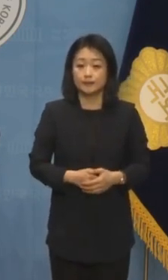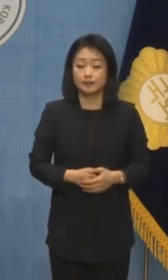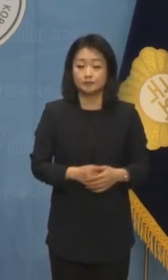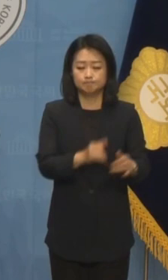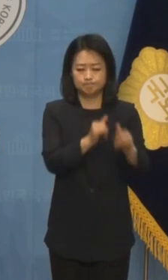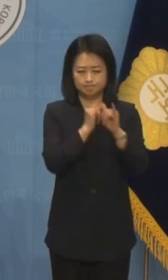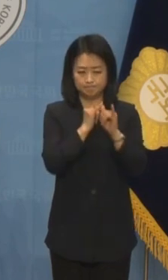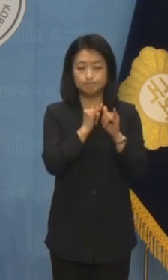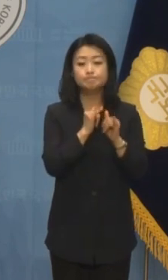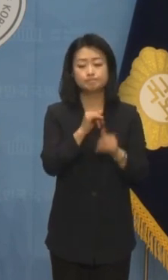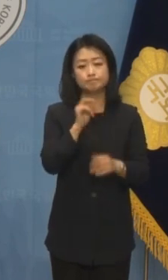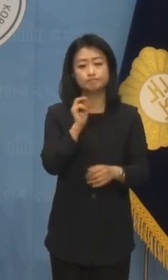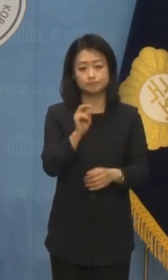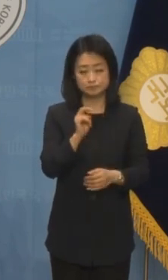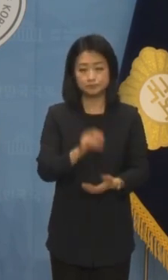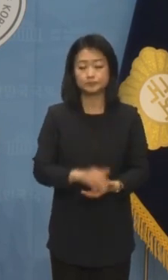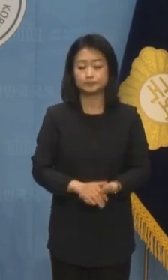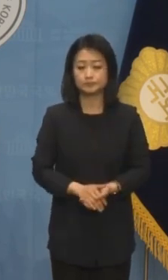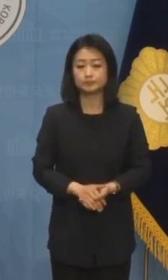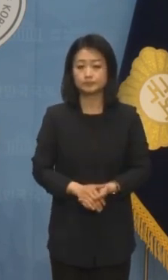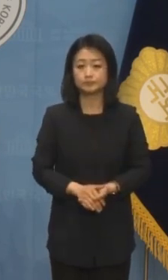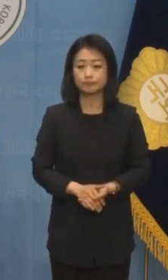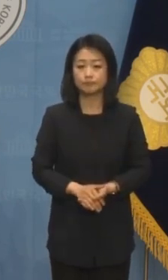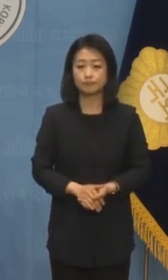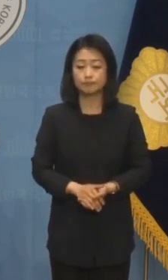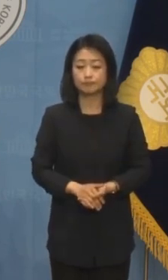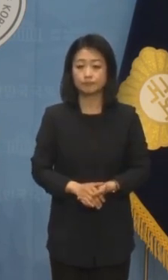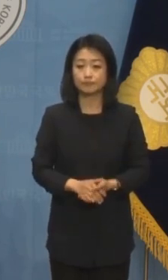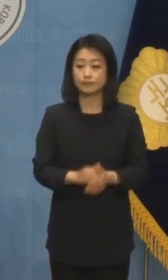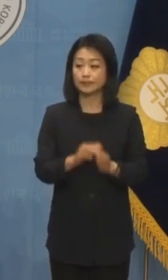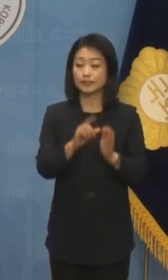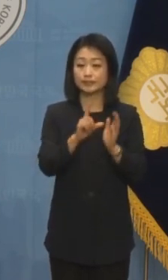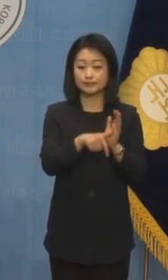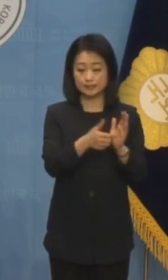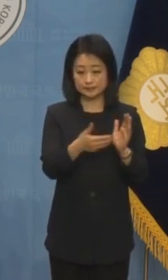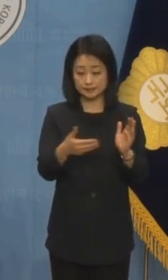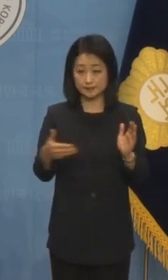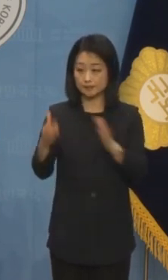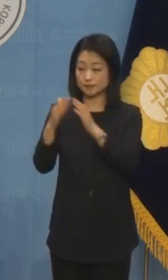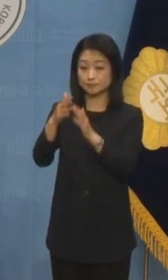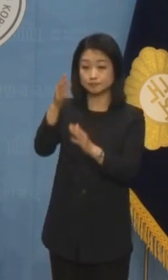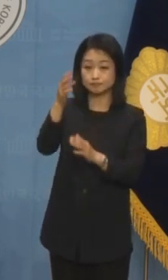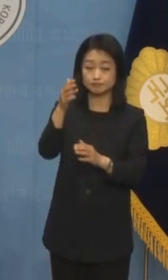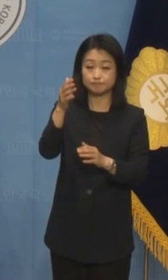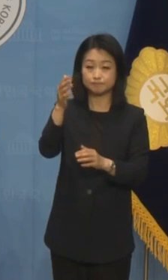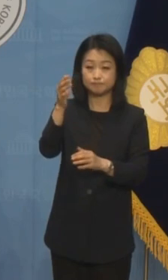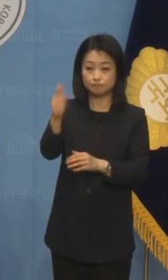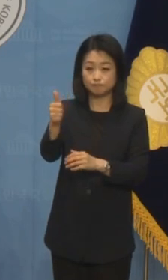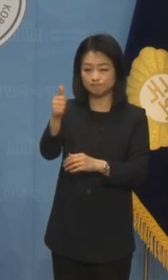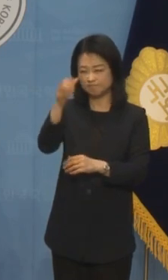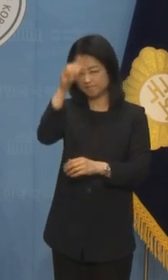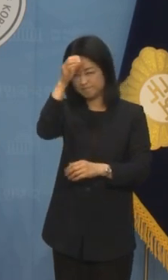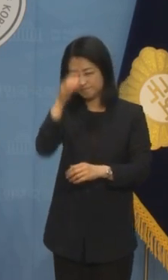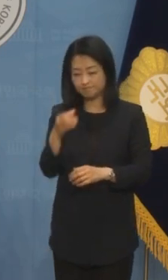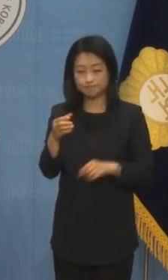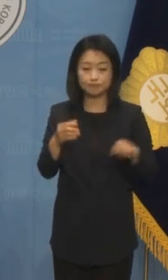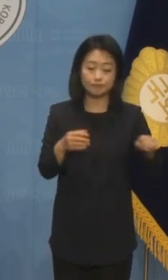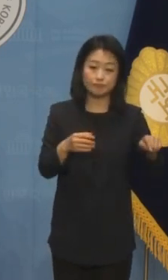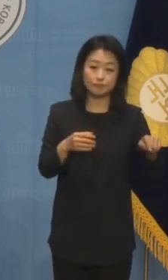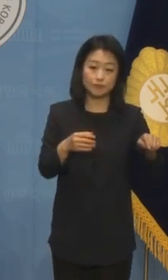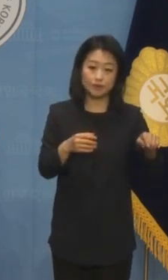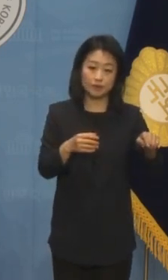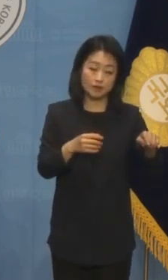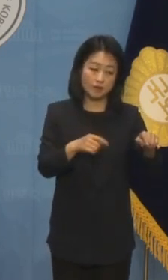안타까운 선택을 할 수밖에 없었습니다. 시간이 지날수록 임차인들은 벼랑 끝으로 몰리고 있고 임대인들은